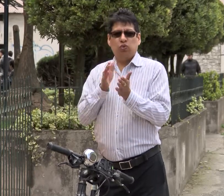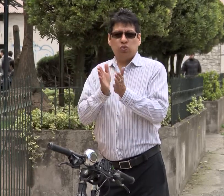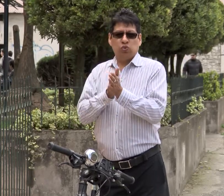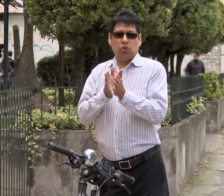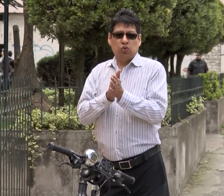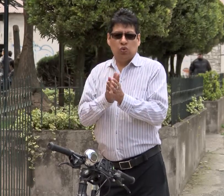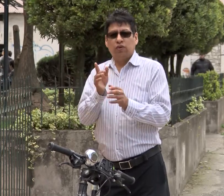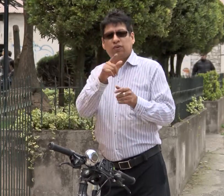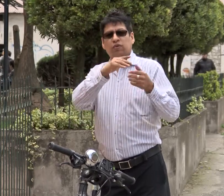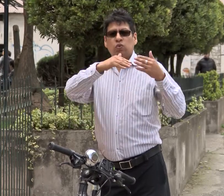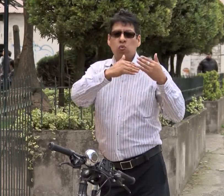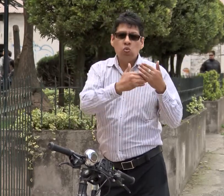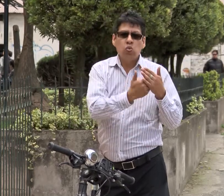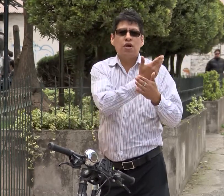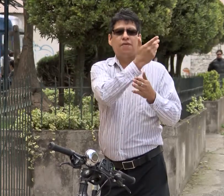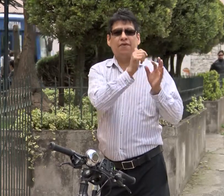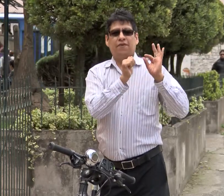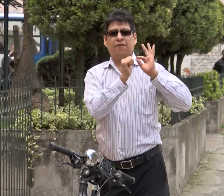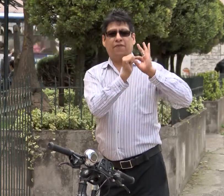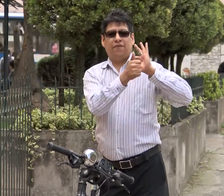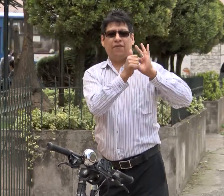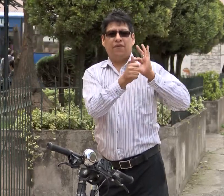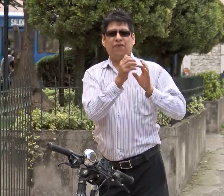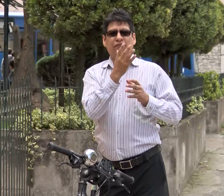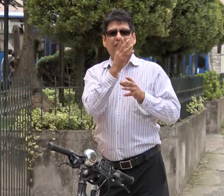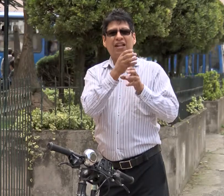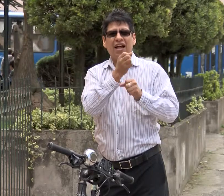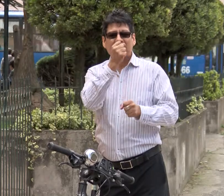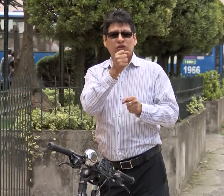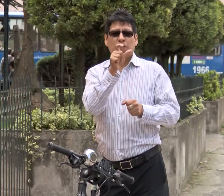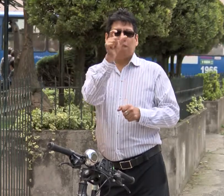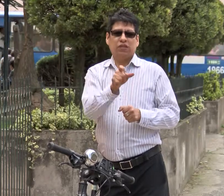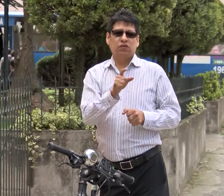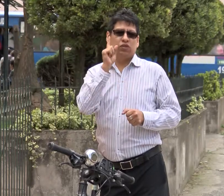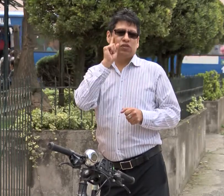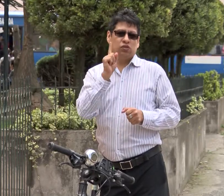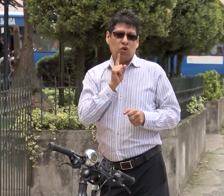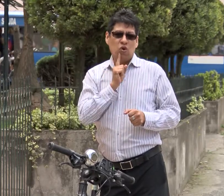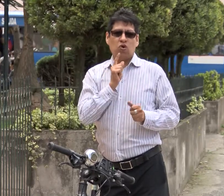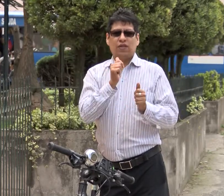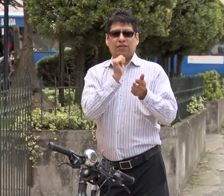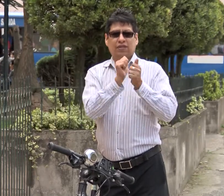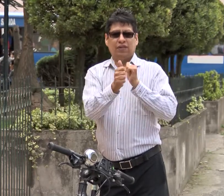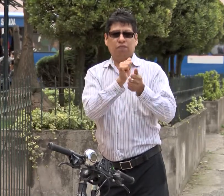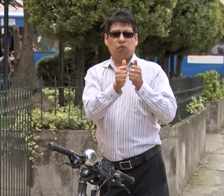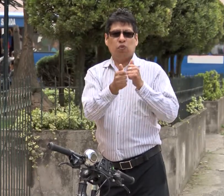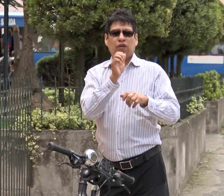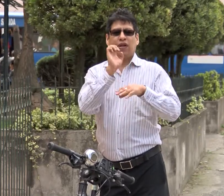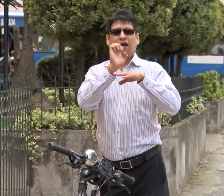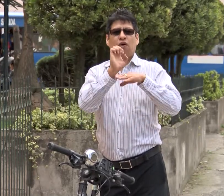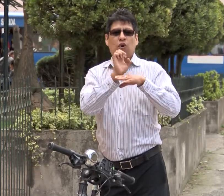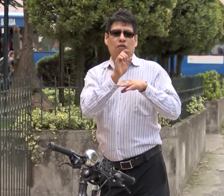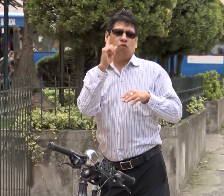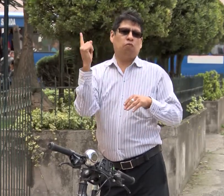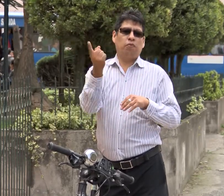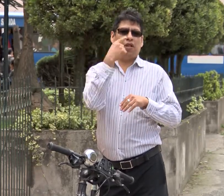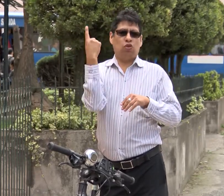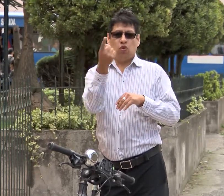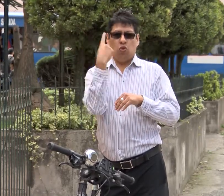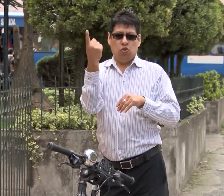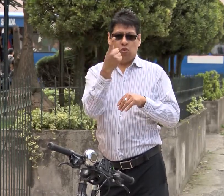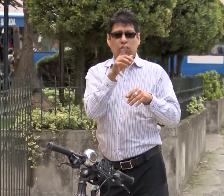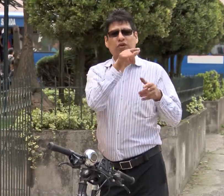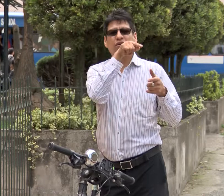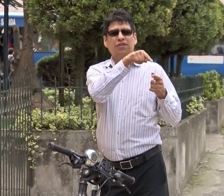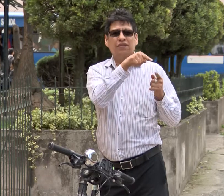que practican el fútbol el tenis del ciclismo en la natación etcétera llega este club soy el tesorero de vida en